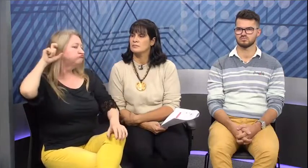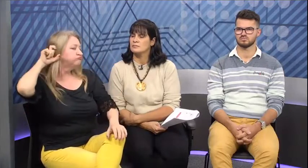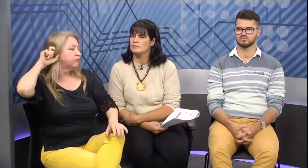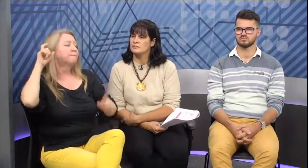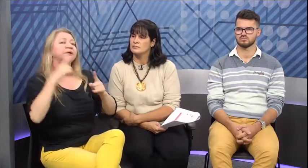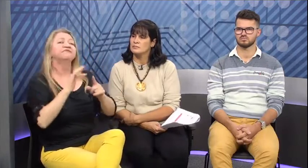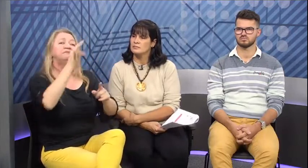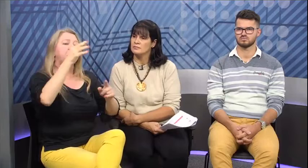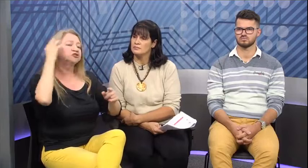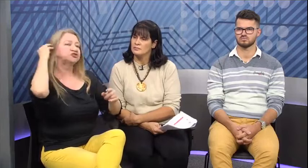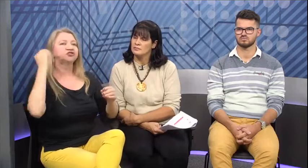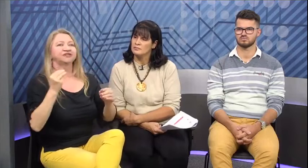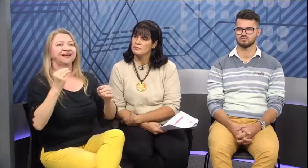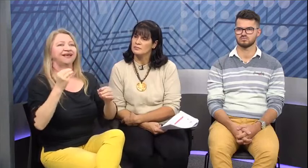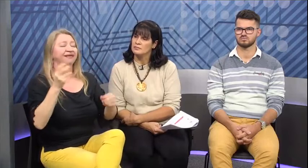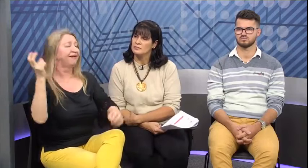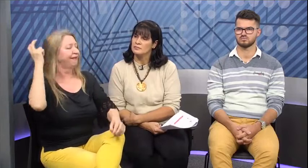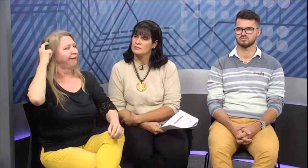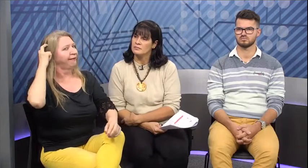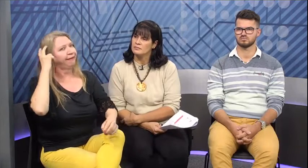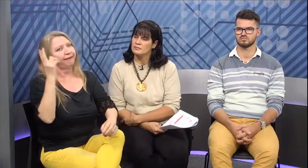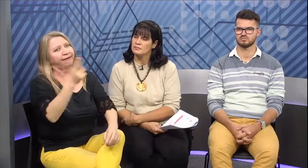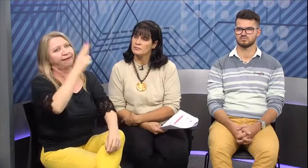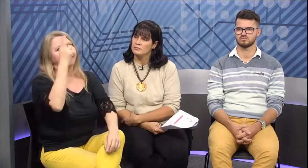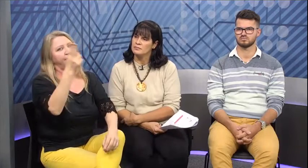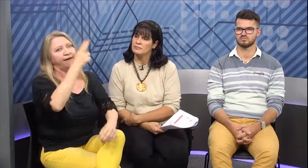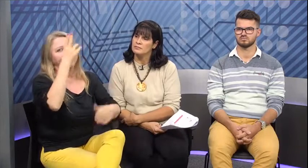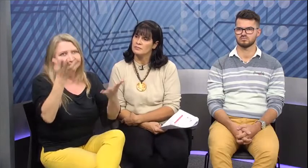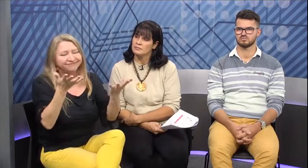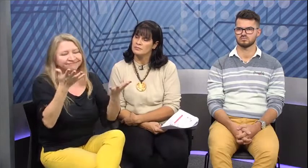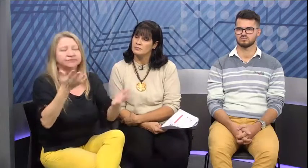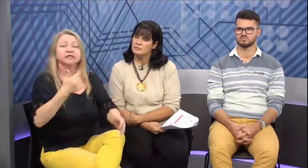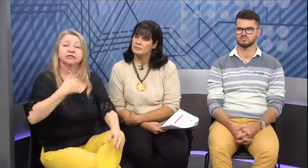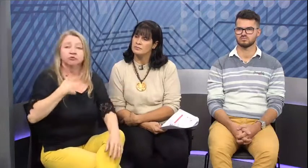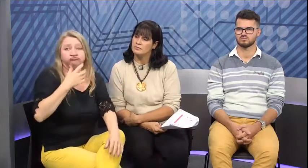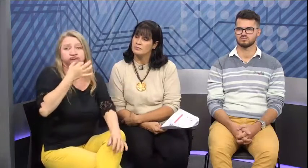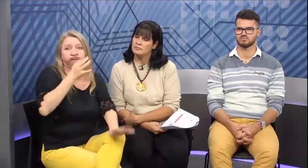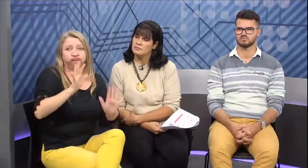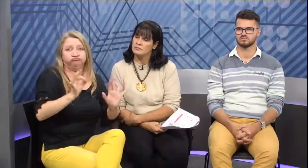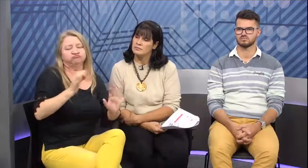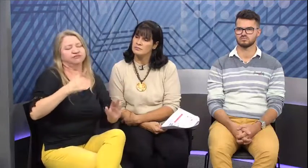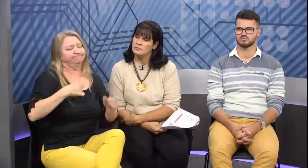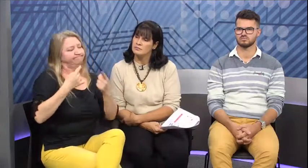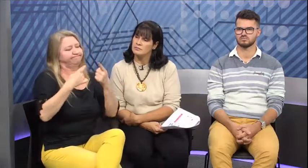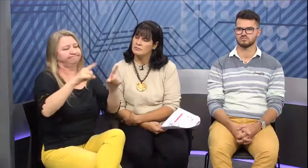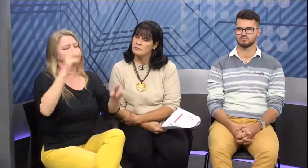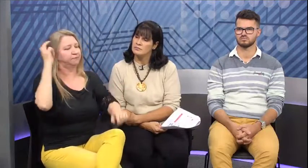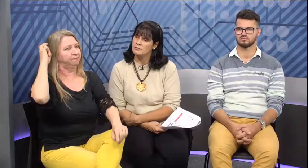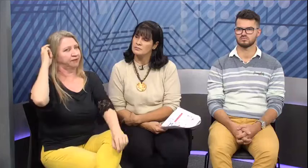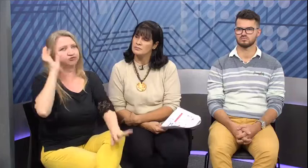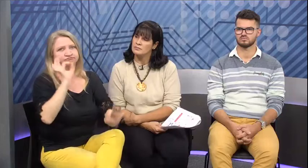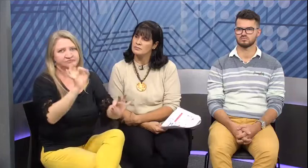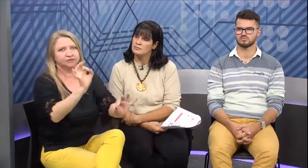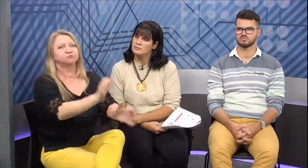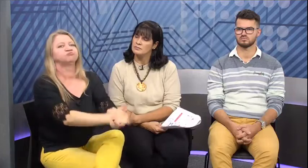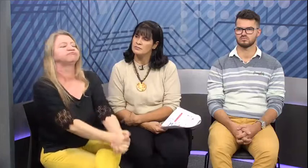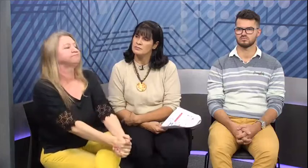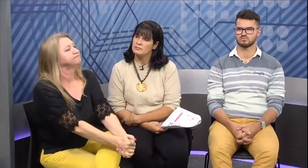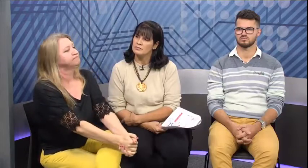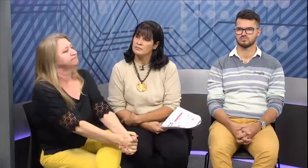aparelho convencional, né, porque ele pode tirar, mas o implante coclear ele é invasivo, permanente, mas a minha